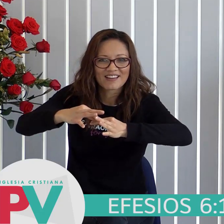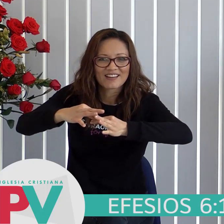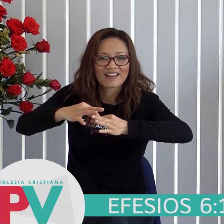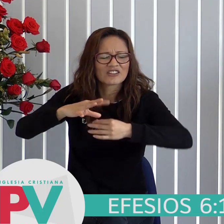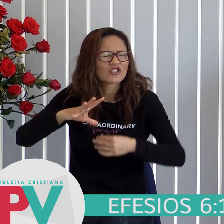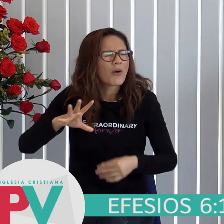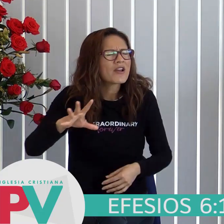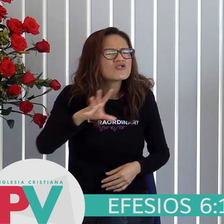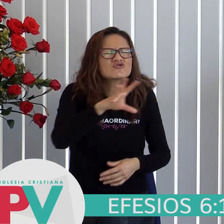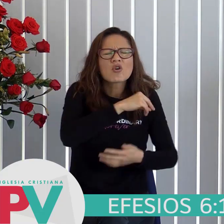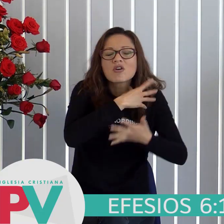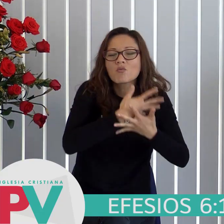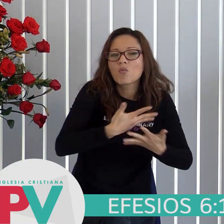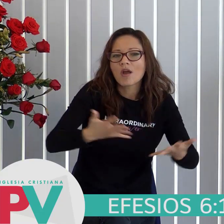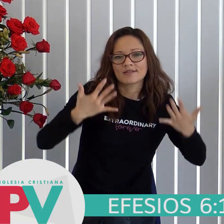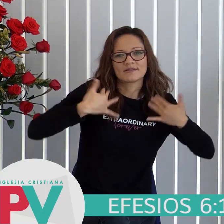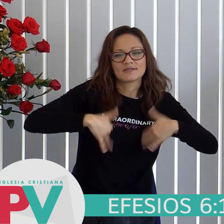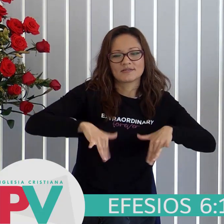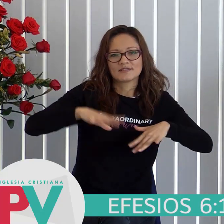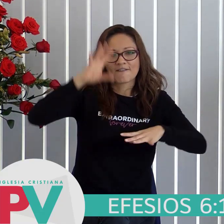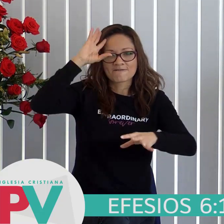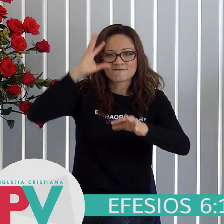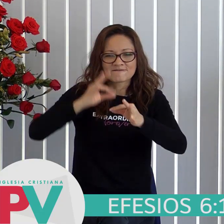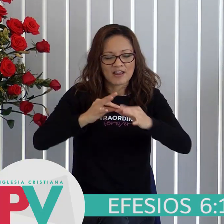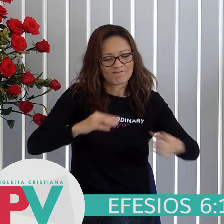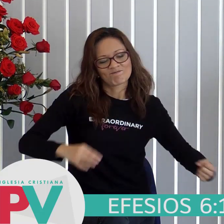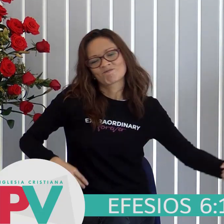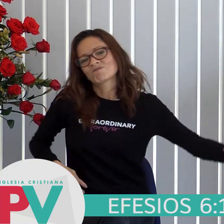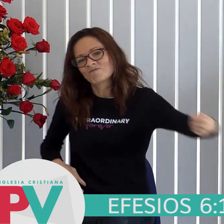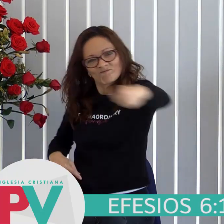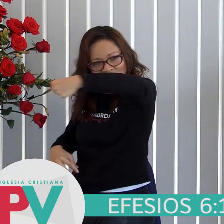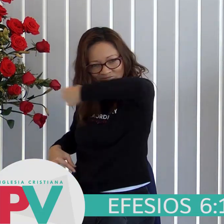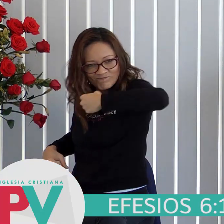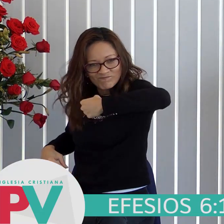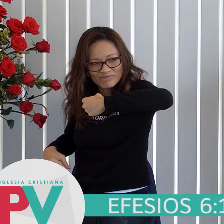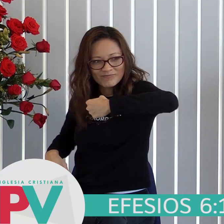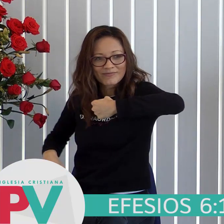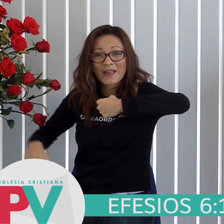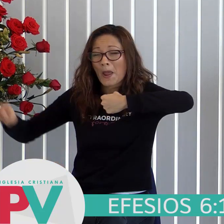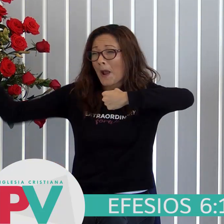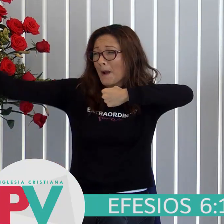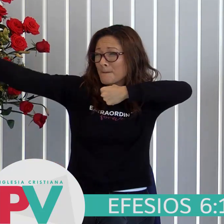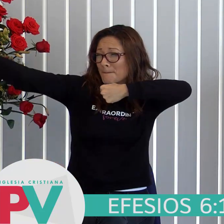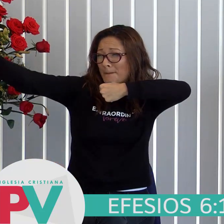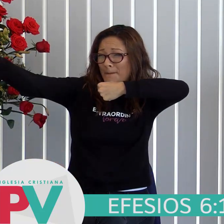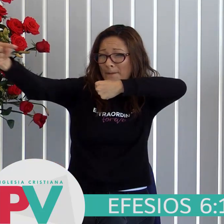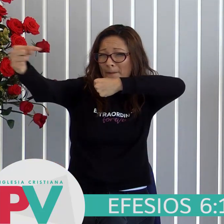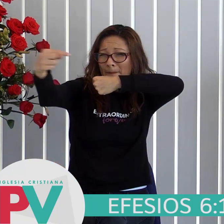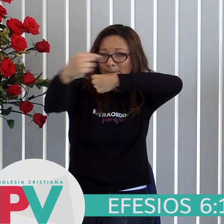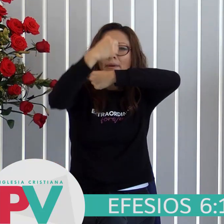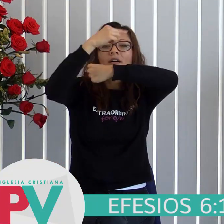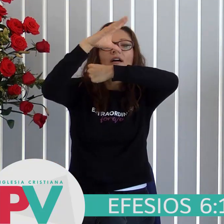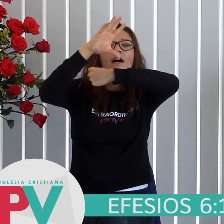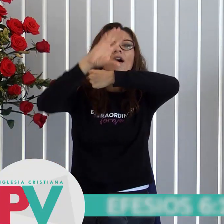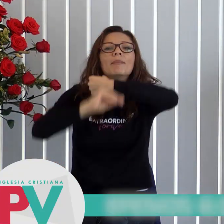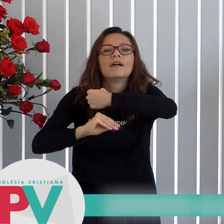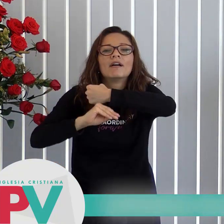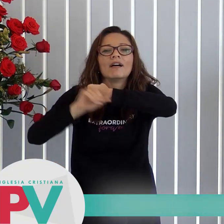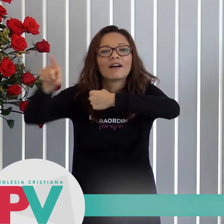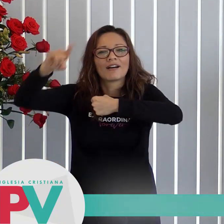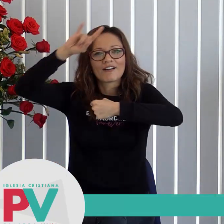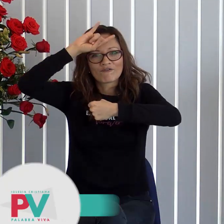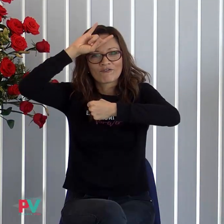Sobre todo, tomen el escudo de la fe con que podáis apagar todos los dardos